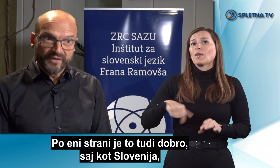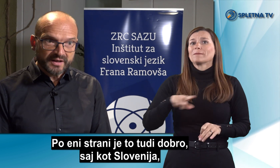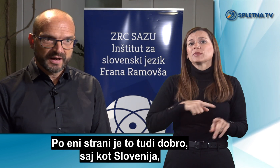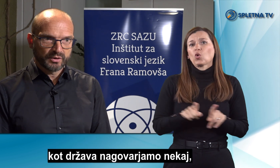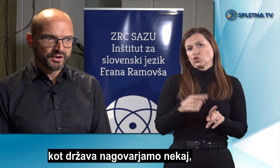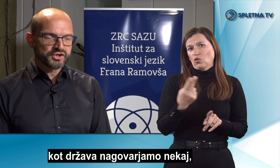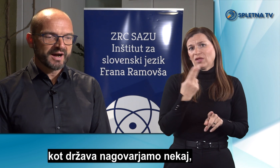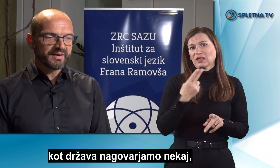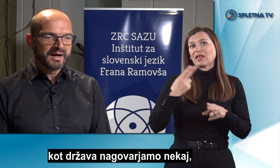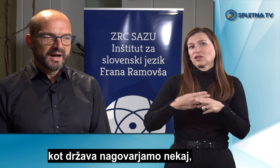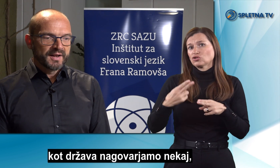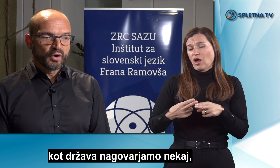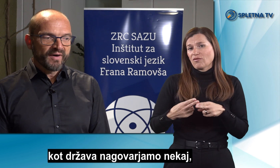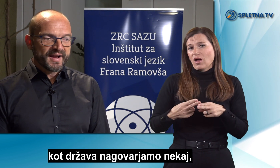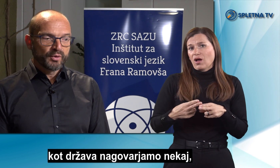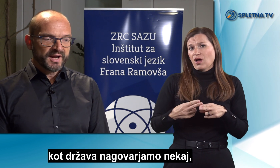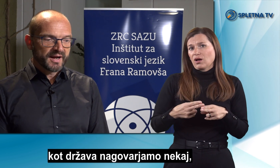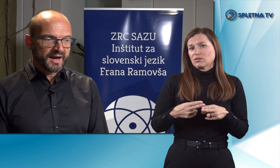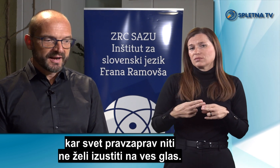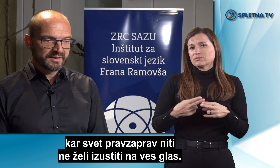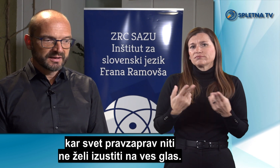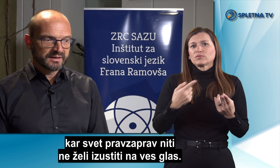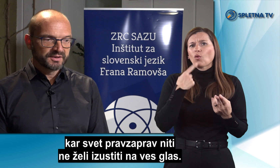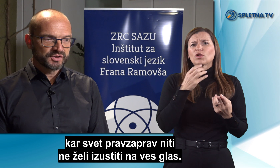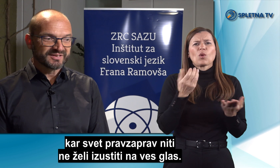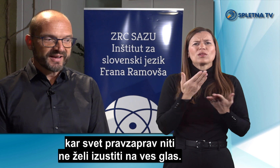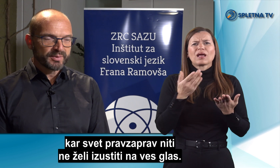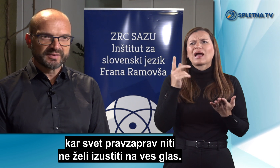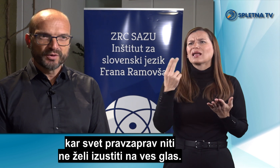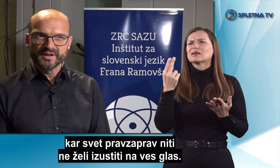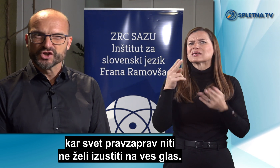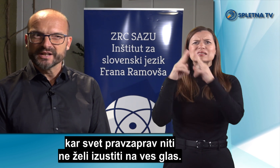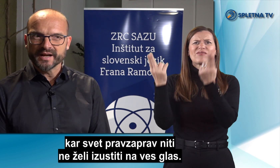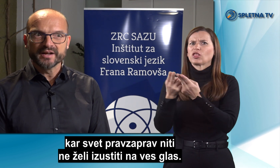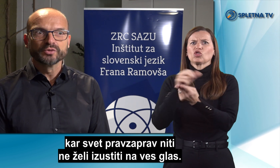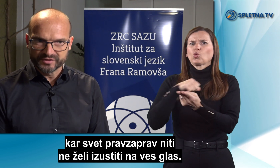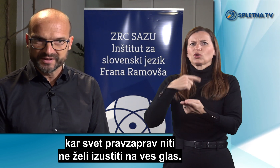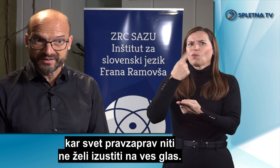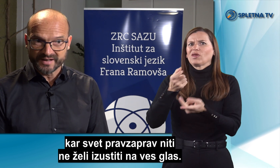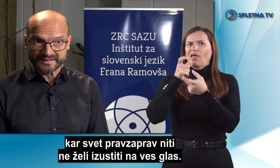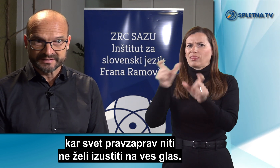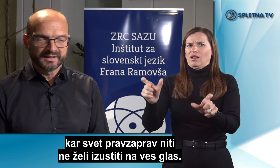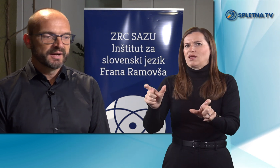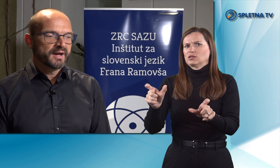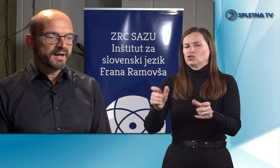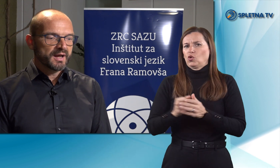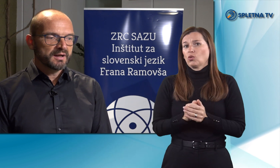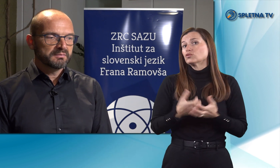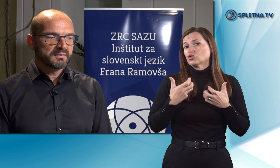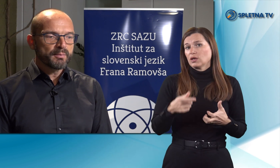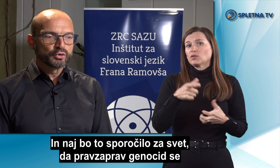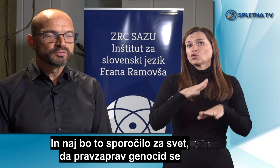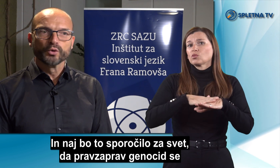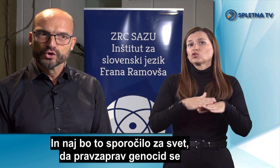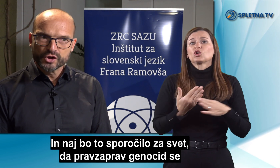kot Slovenija, kot država nagovarjamo nekaj, kar svet pravzaprav niti ne želi tega izusiti na ves glas.